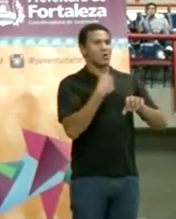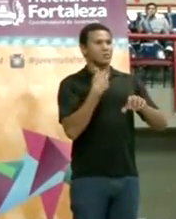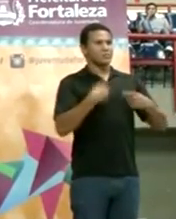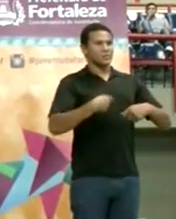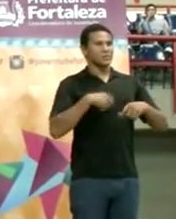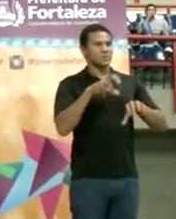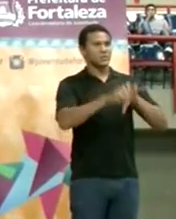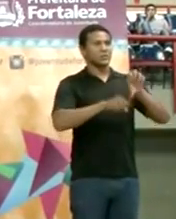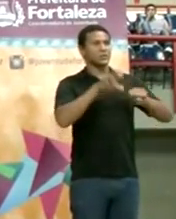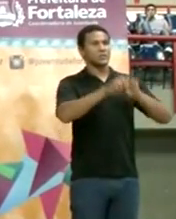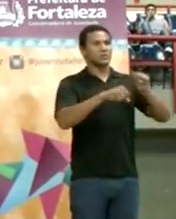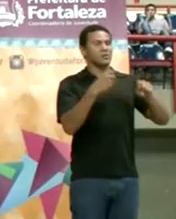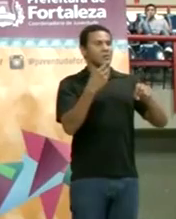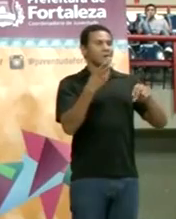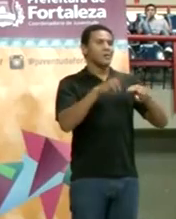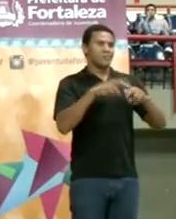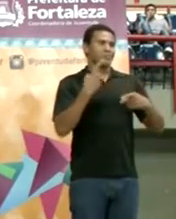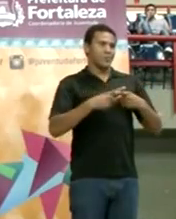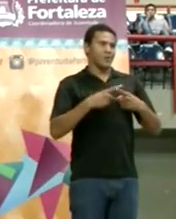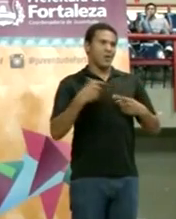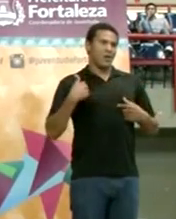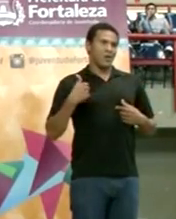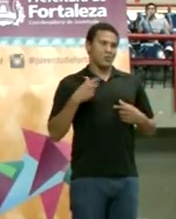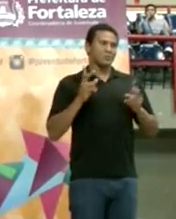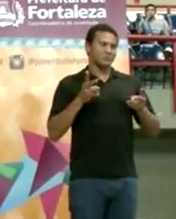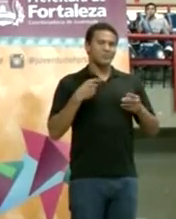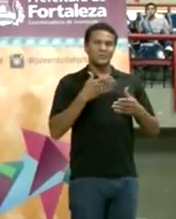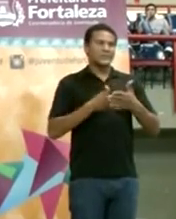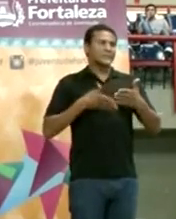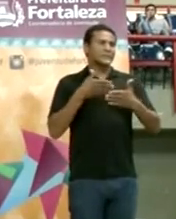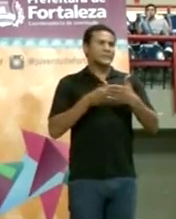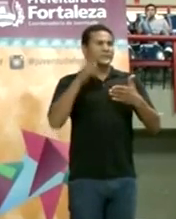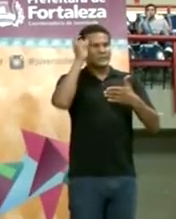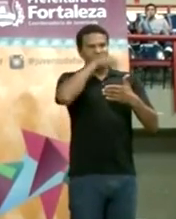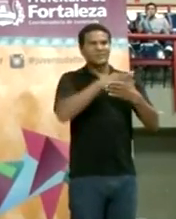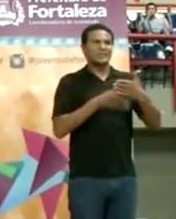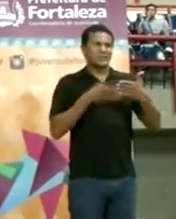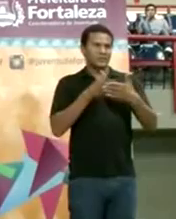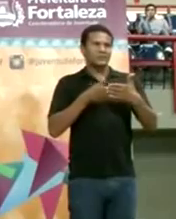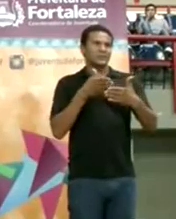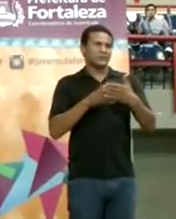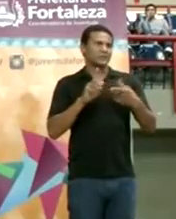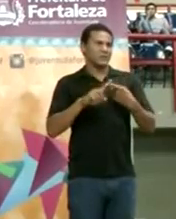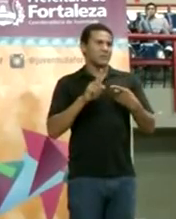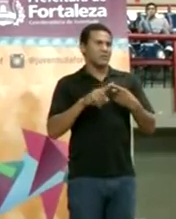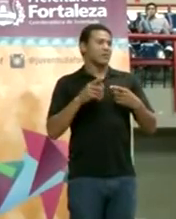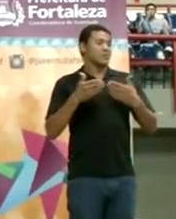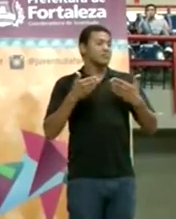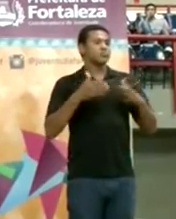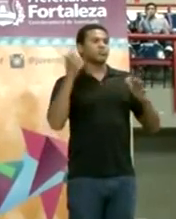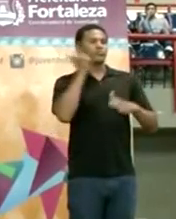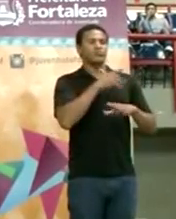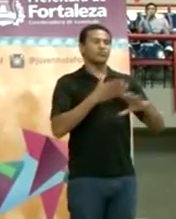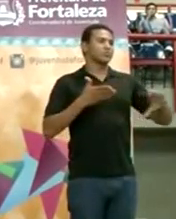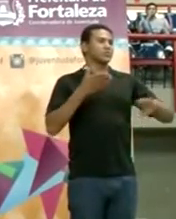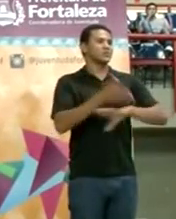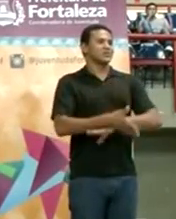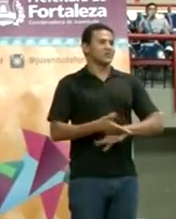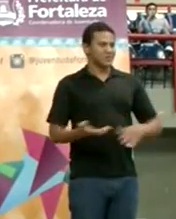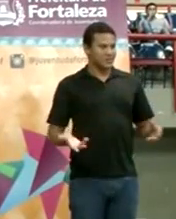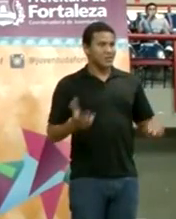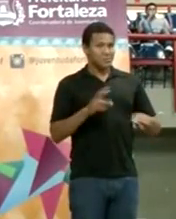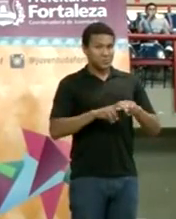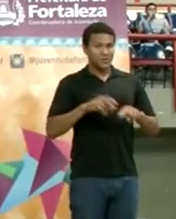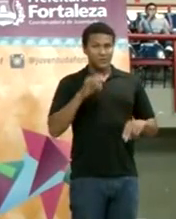um exemplo de uma pessoa que teve que superar alguma coisa para chegar até onde eu estou hoje, tá? Então, assim, para que não,